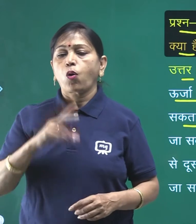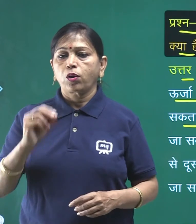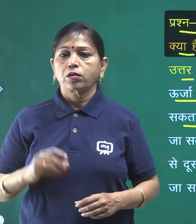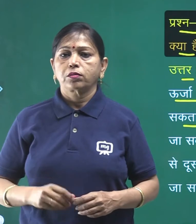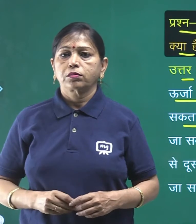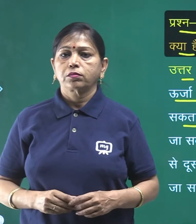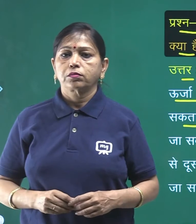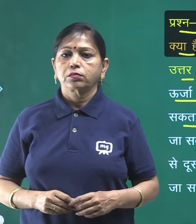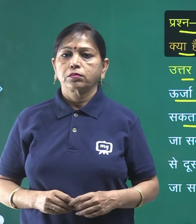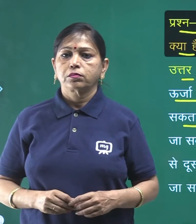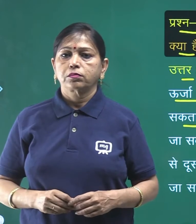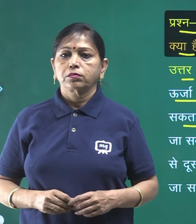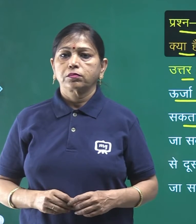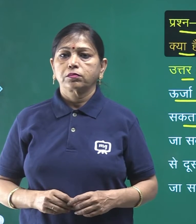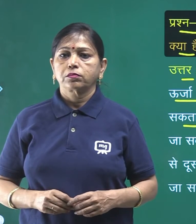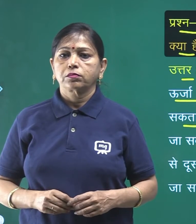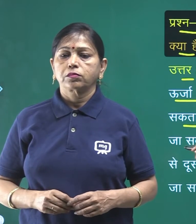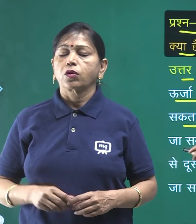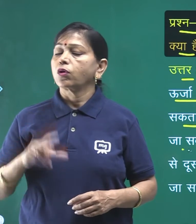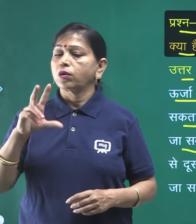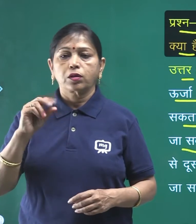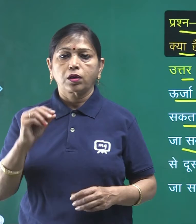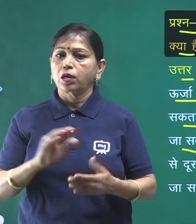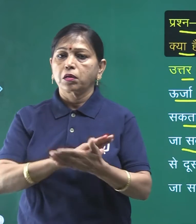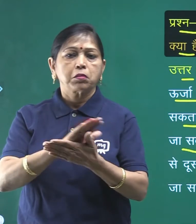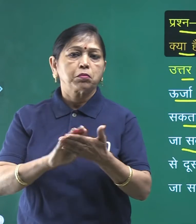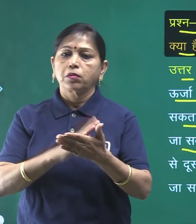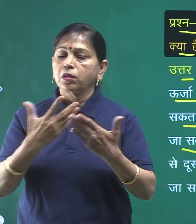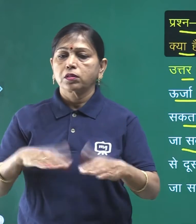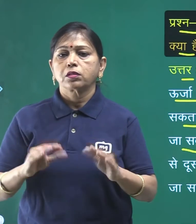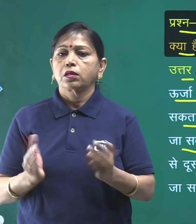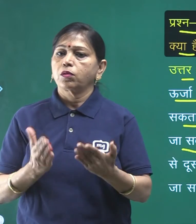और न ही नष्ट किया जा सकता है।